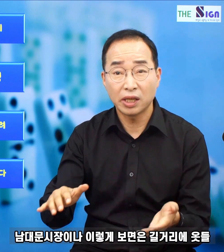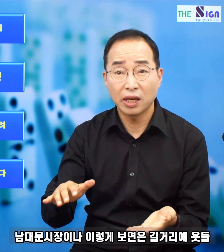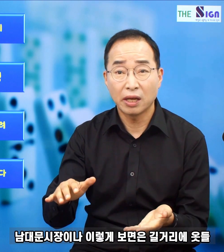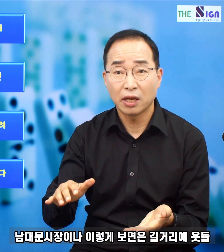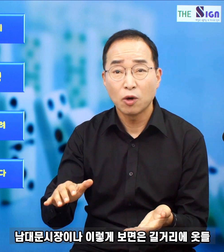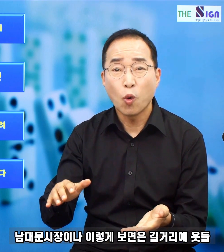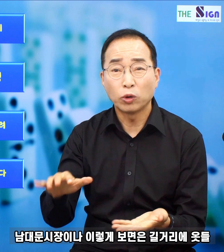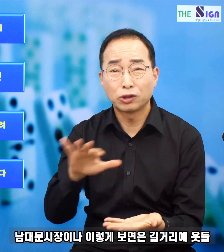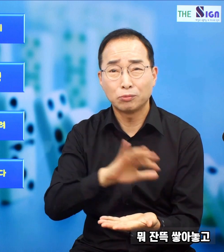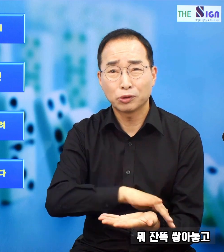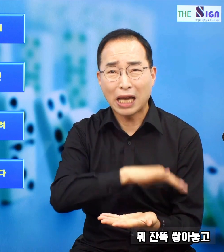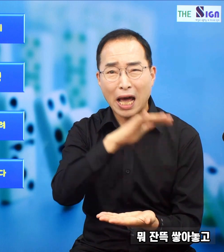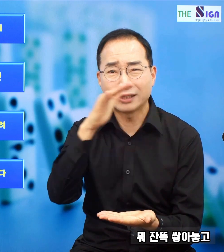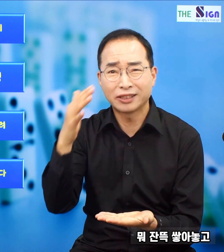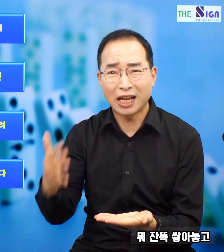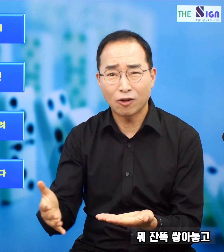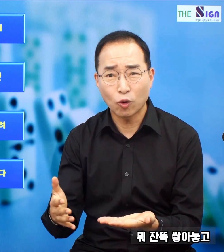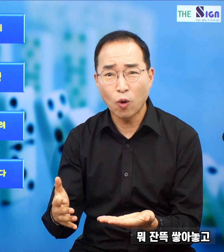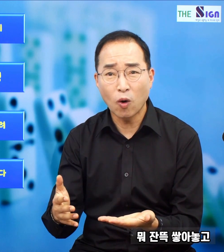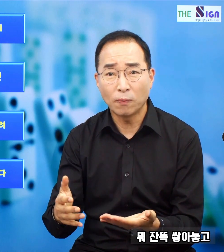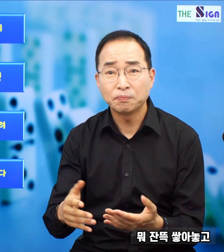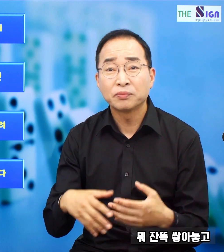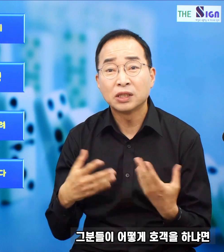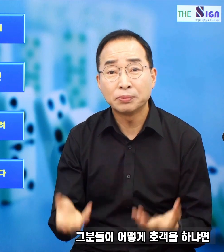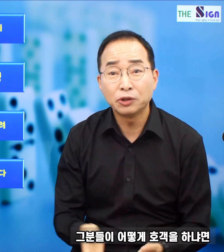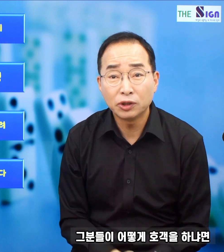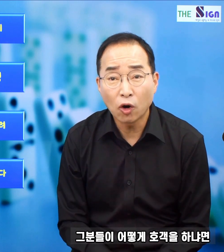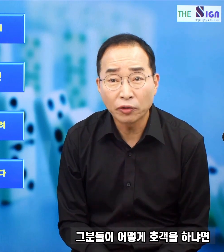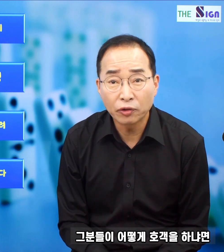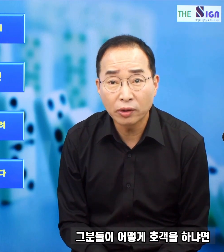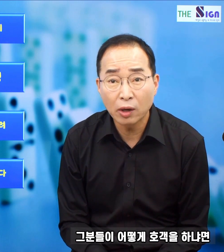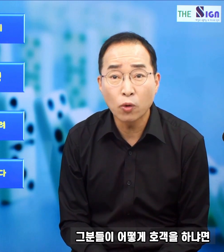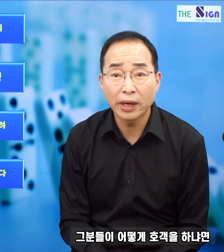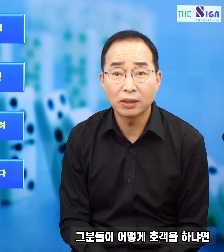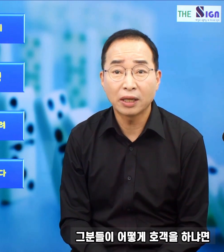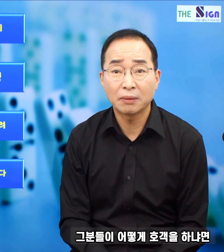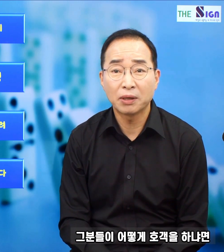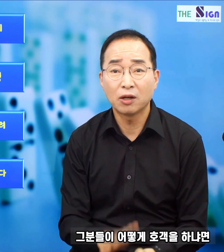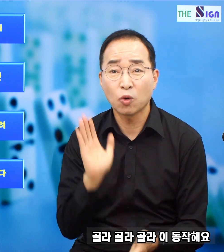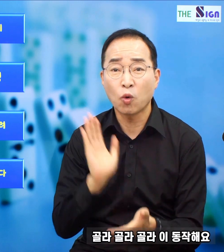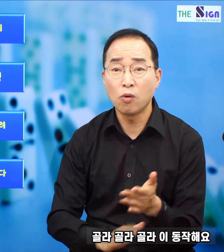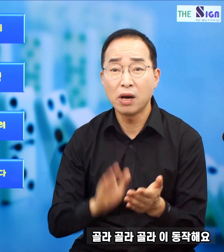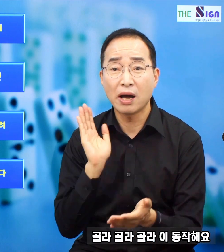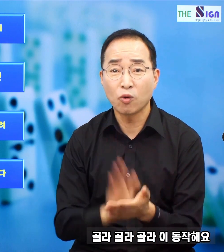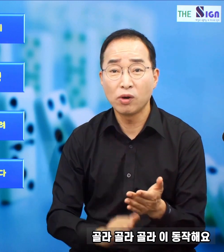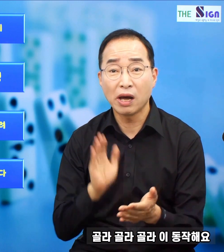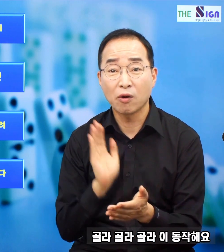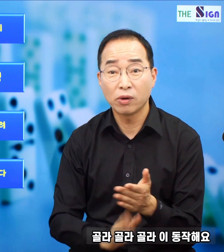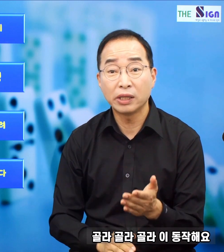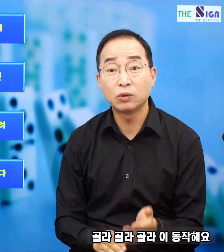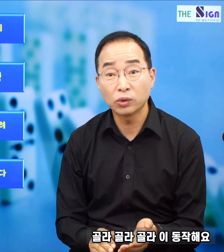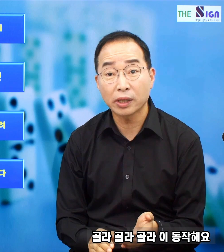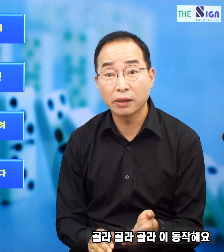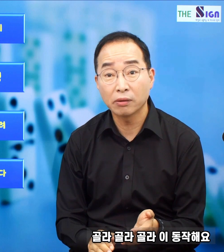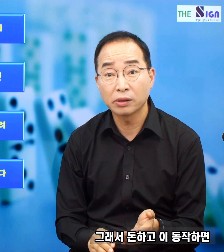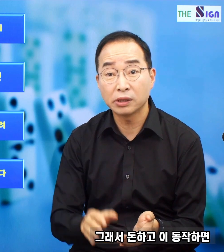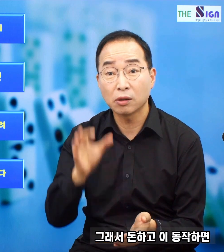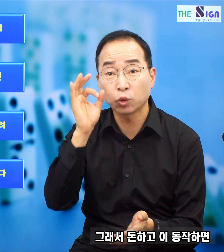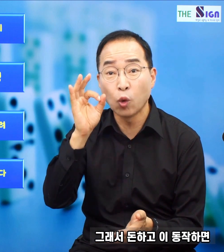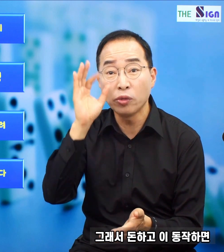길거리에 옷들 뭐 잔뜩 쌓아놓고 그분들이 어떻게 호객을 하냐면 골라 이 동작해요. 그래서 돈하고